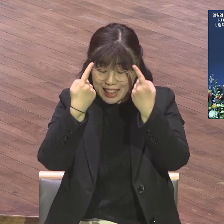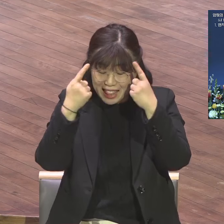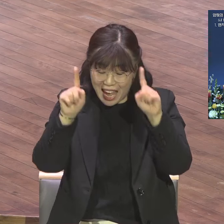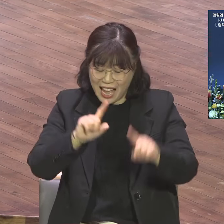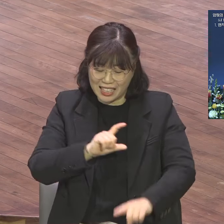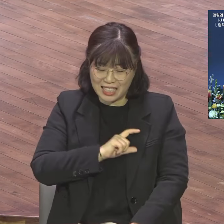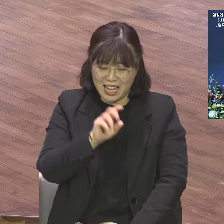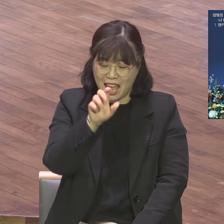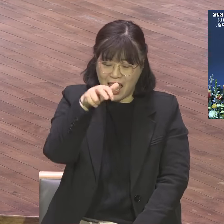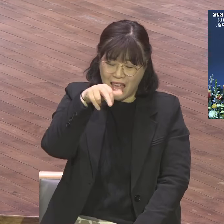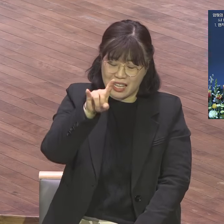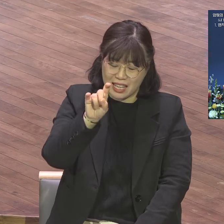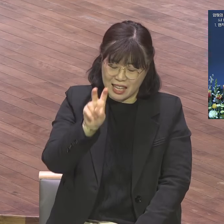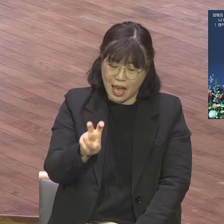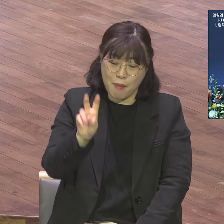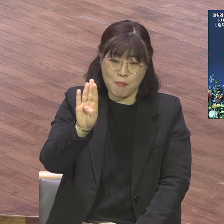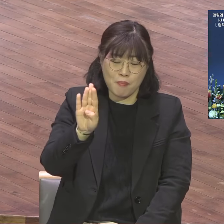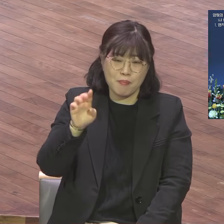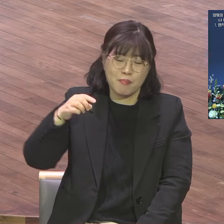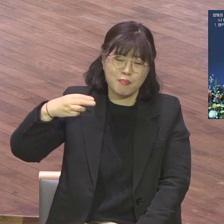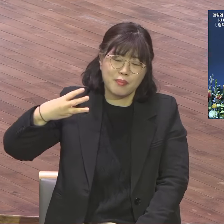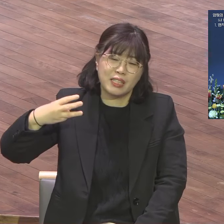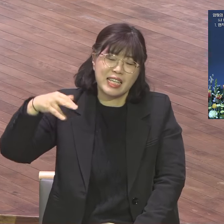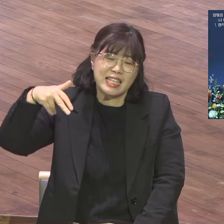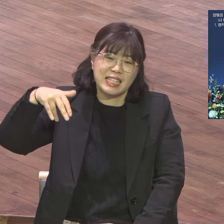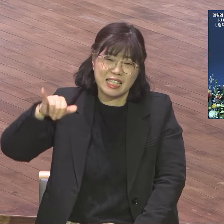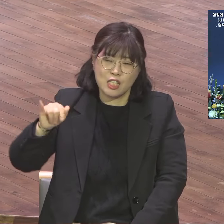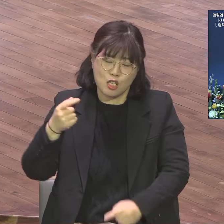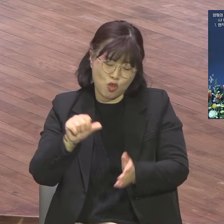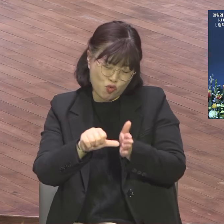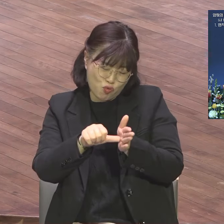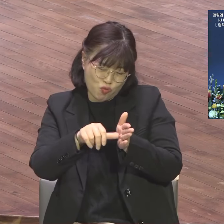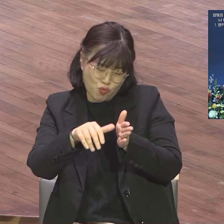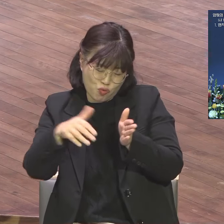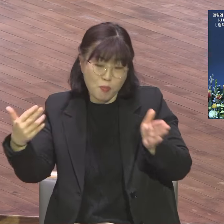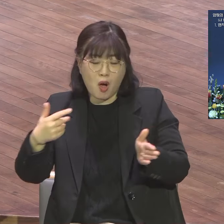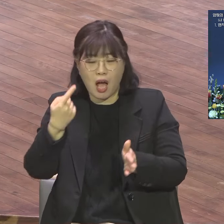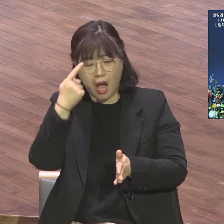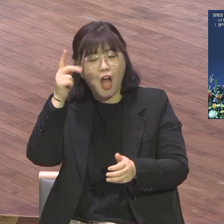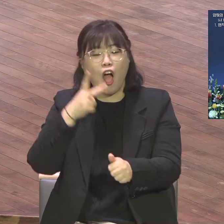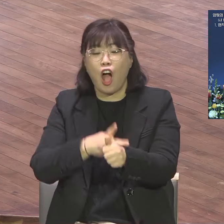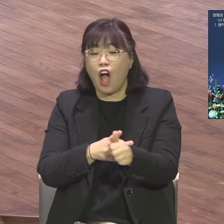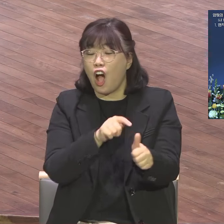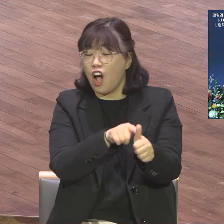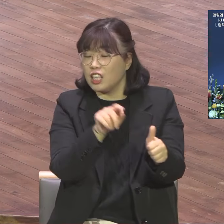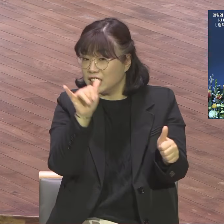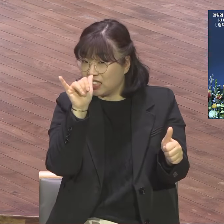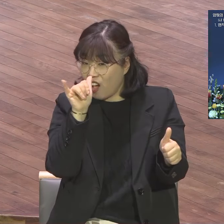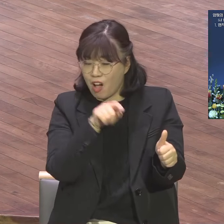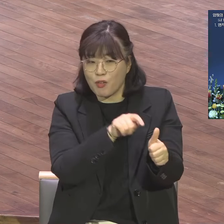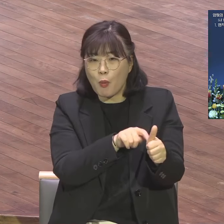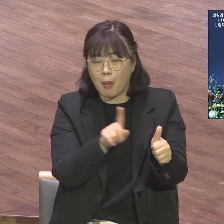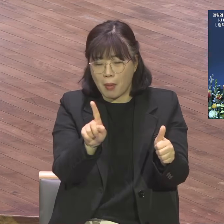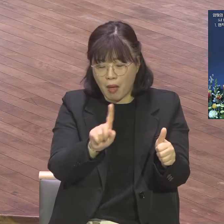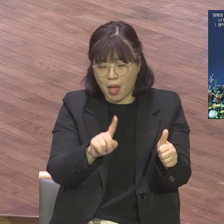분이죠. 이런 말을 했어요. 교만이 가장 본질적인 악이며